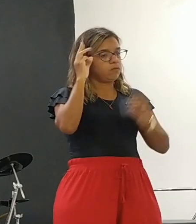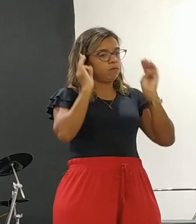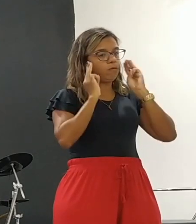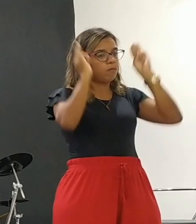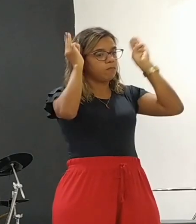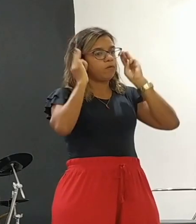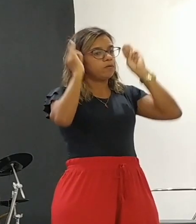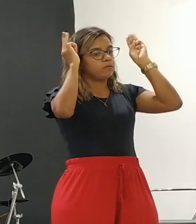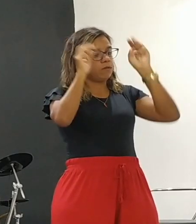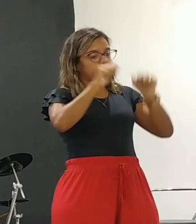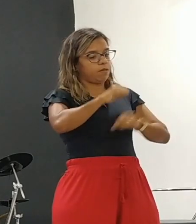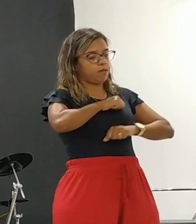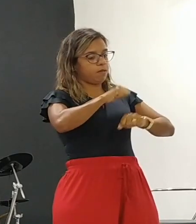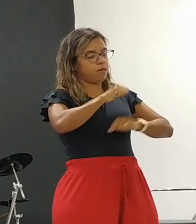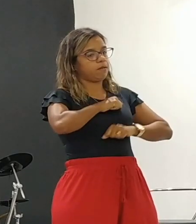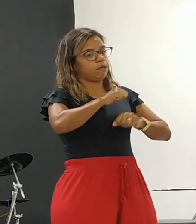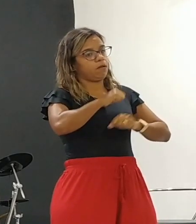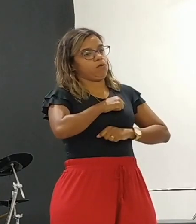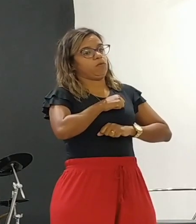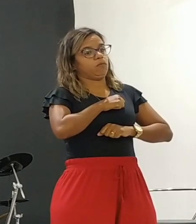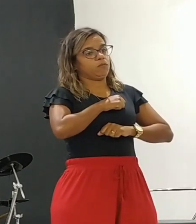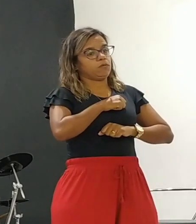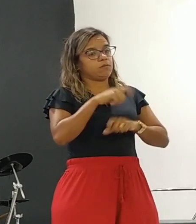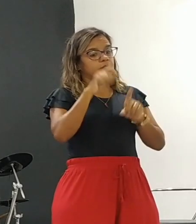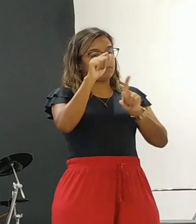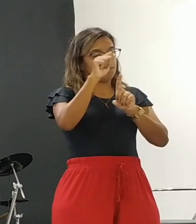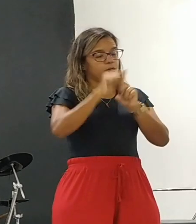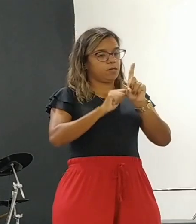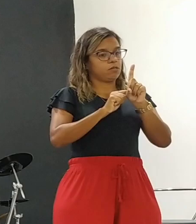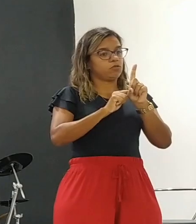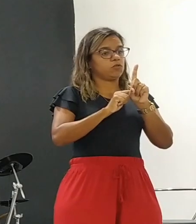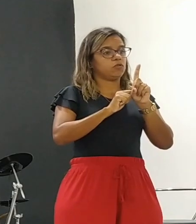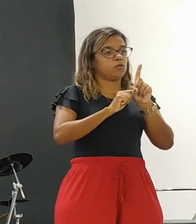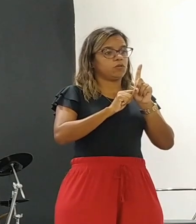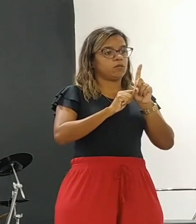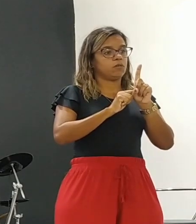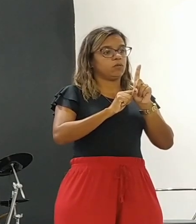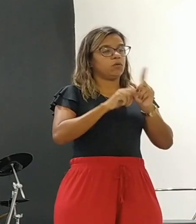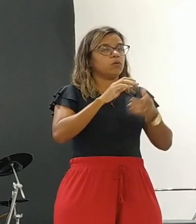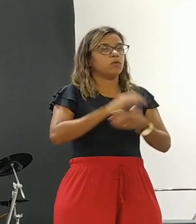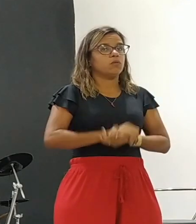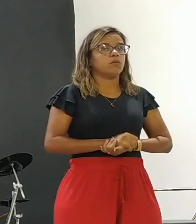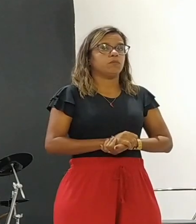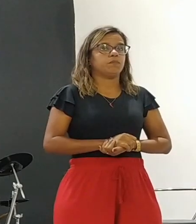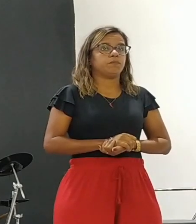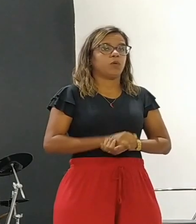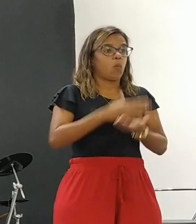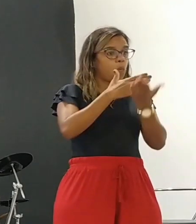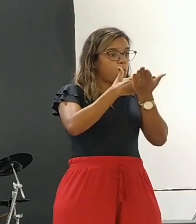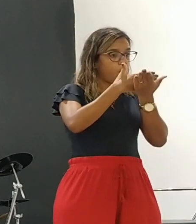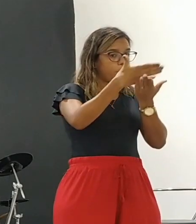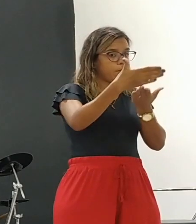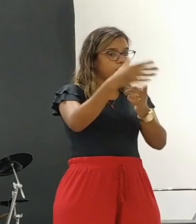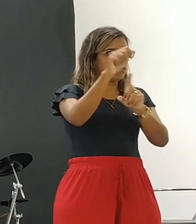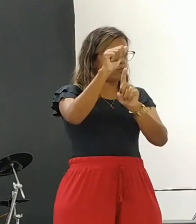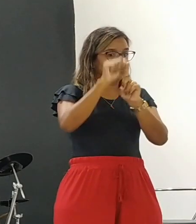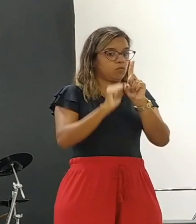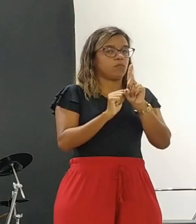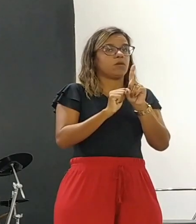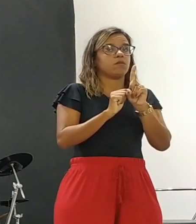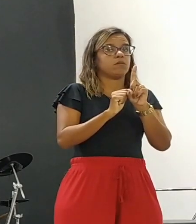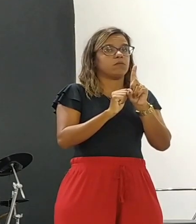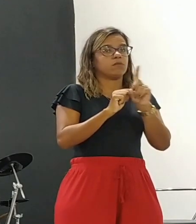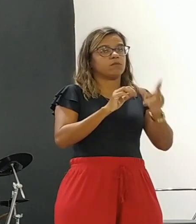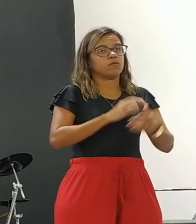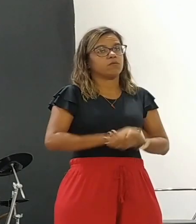na terra do Egito, dizendo: este mesmo mês vos será o princípio dos meses, e ele